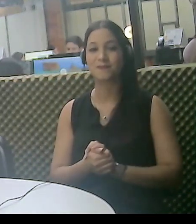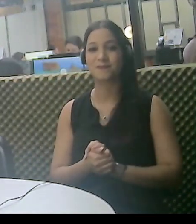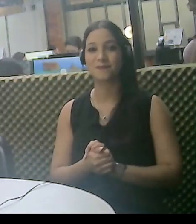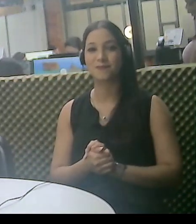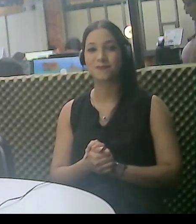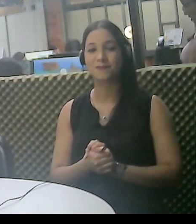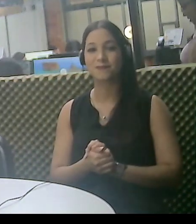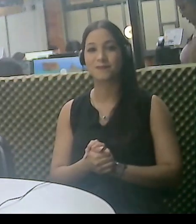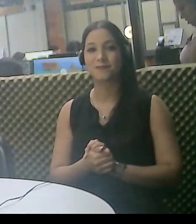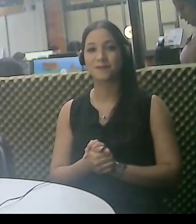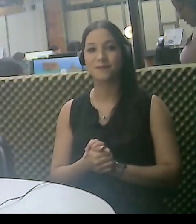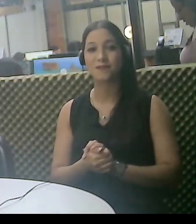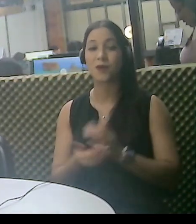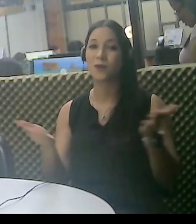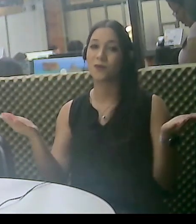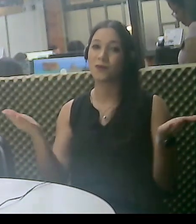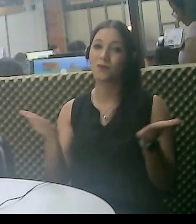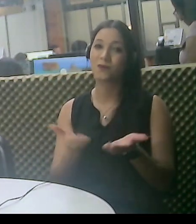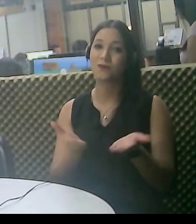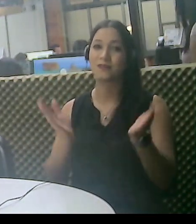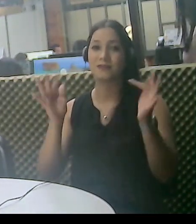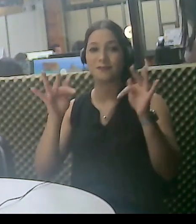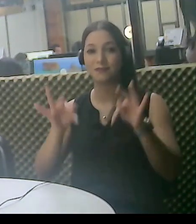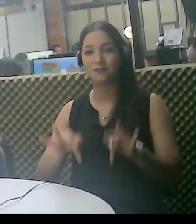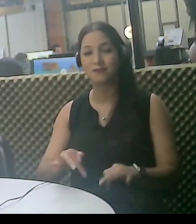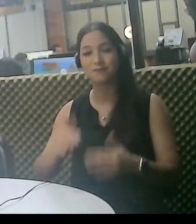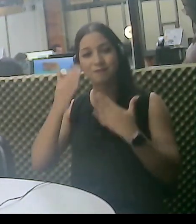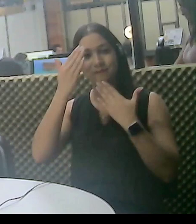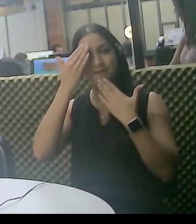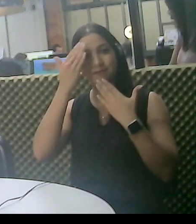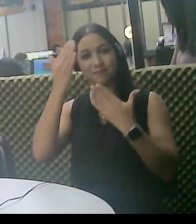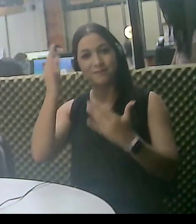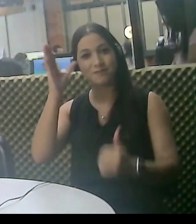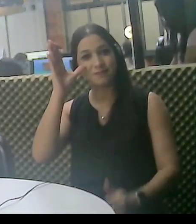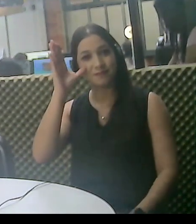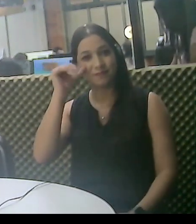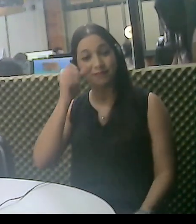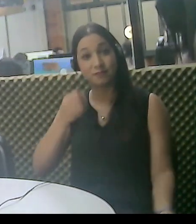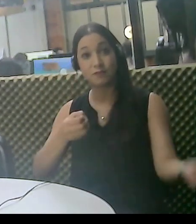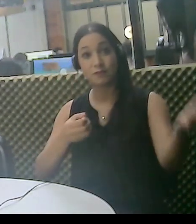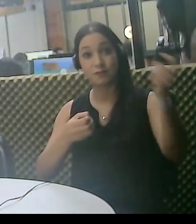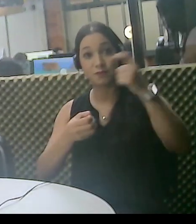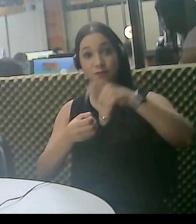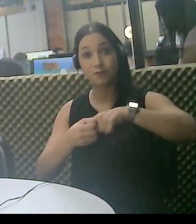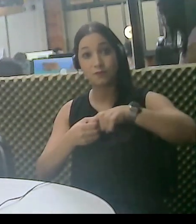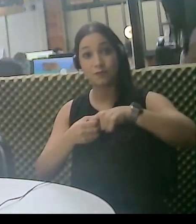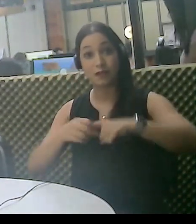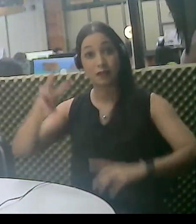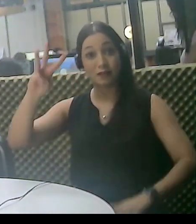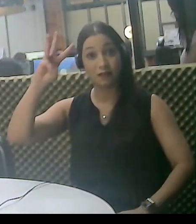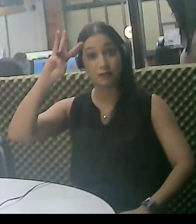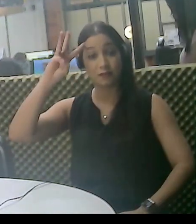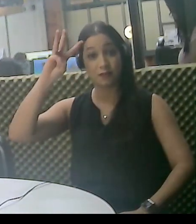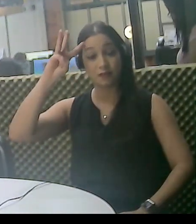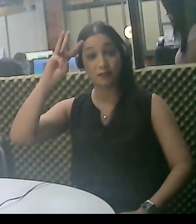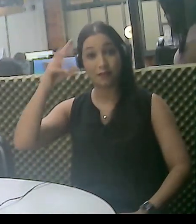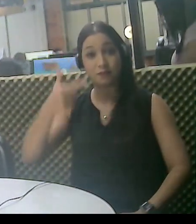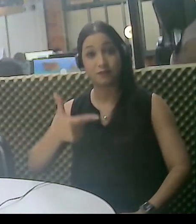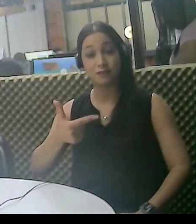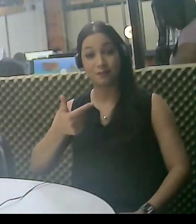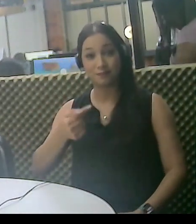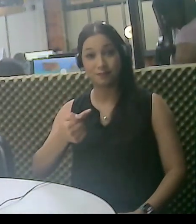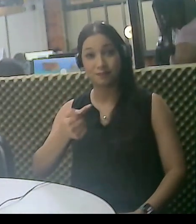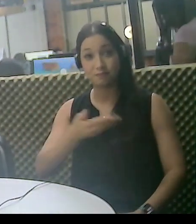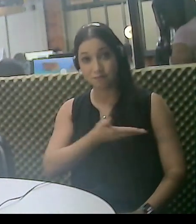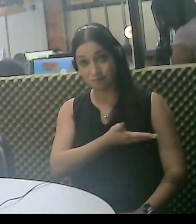notícias. E a edição de hoje fica por aqui. Nós retornamos na próxima terça, dia 27.